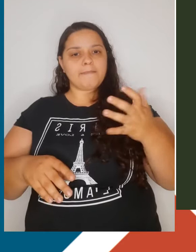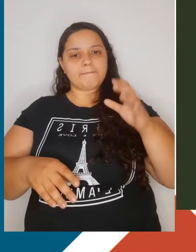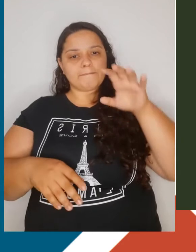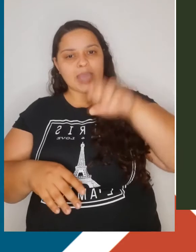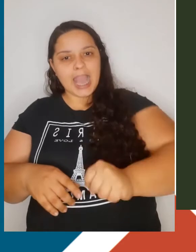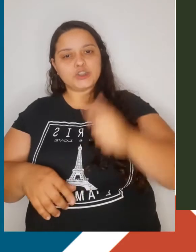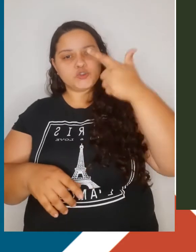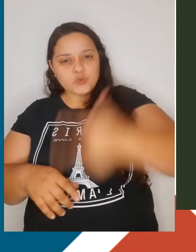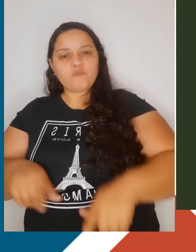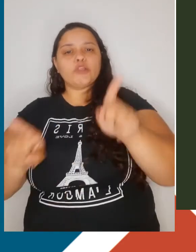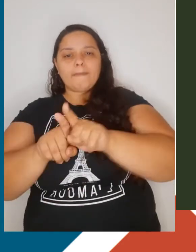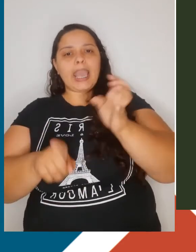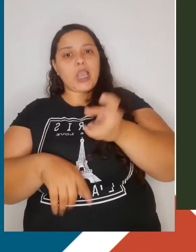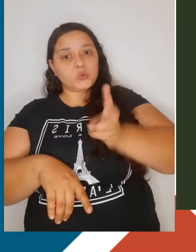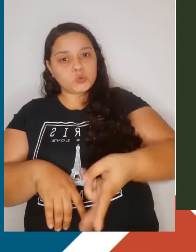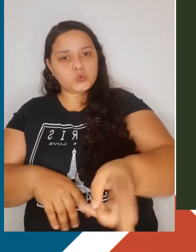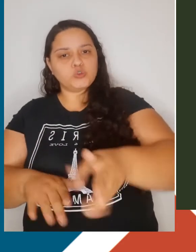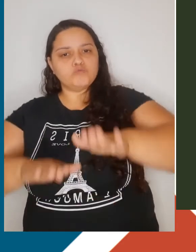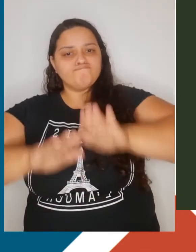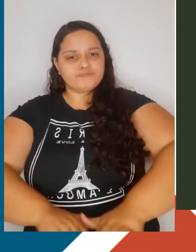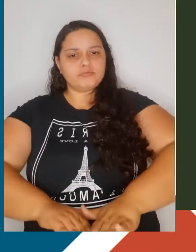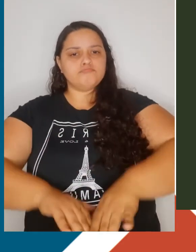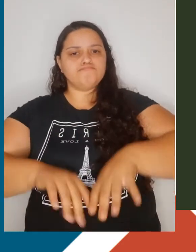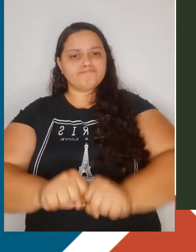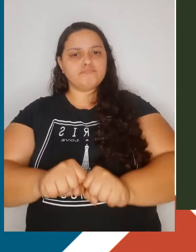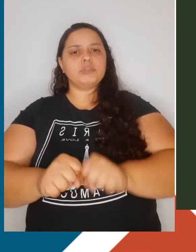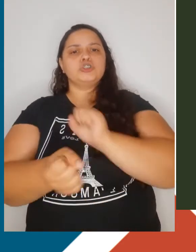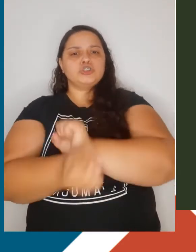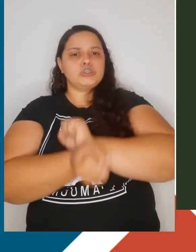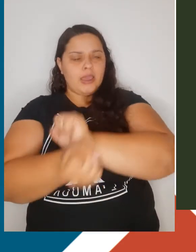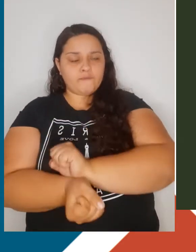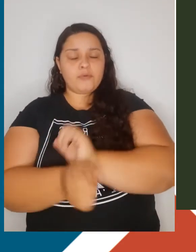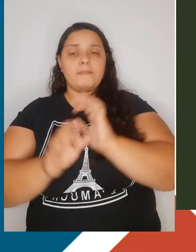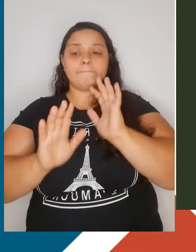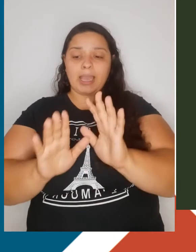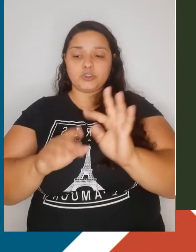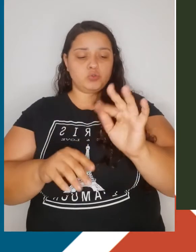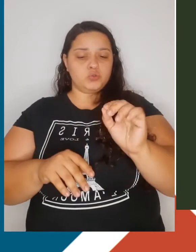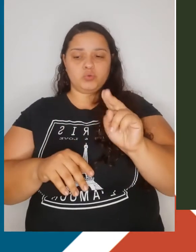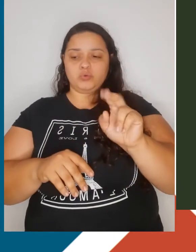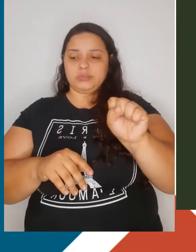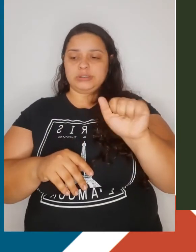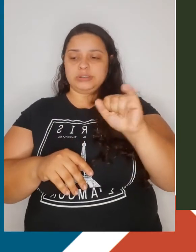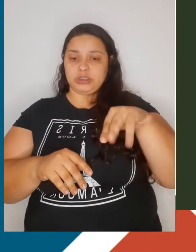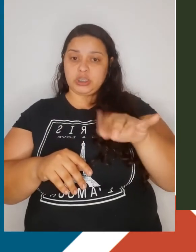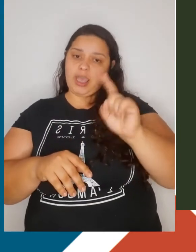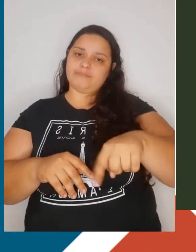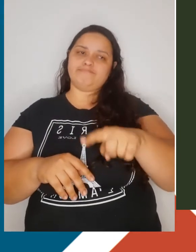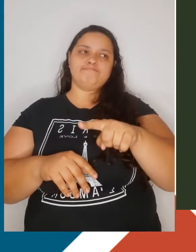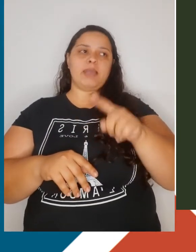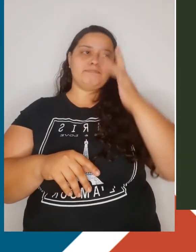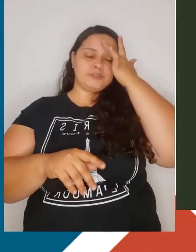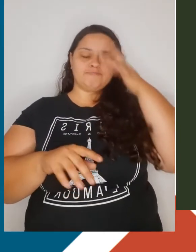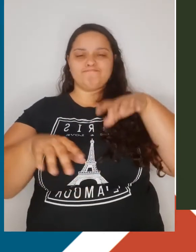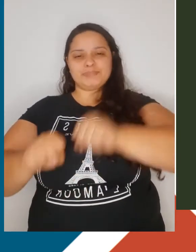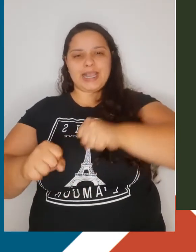tinha pretensão à restauração da escravidão nas colônias, o que acaba acontecendo em 1802. Nesse mesmo ano, Toussaint é preso pelas